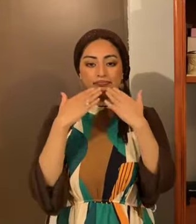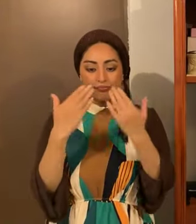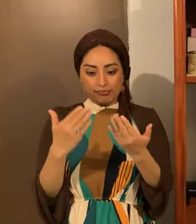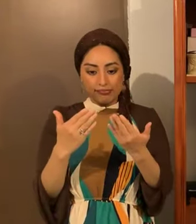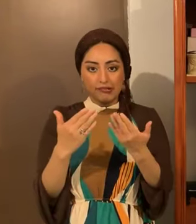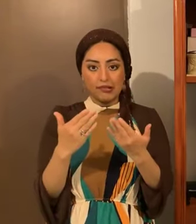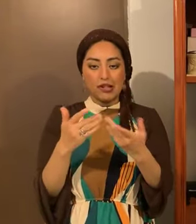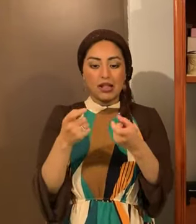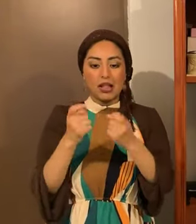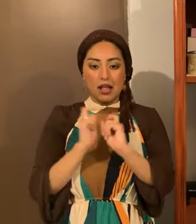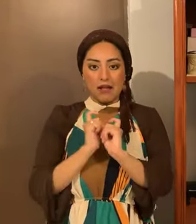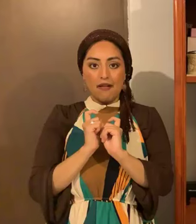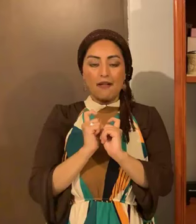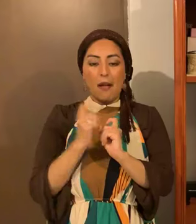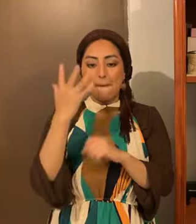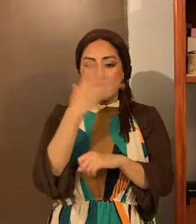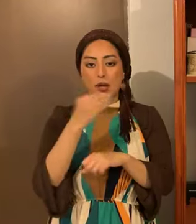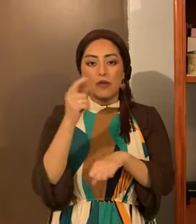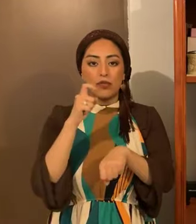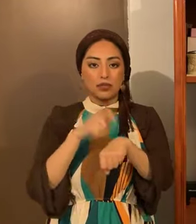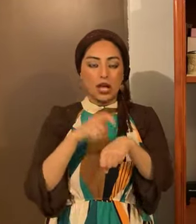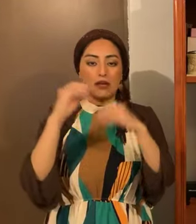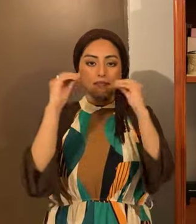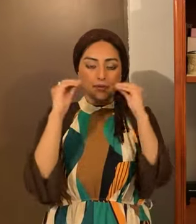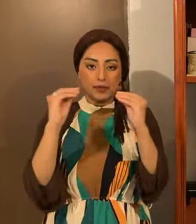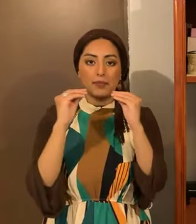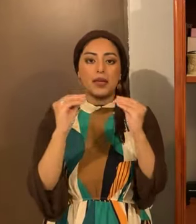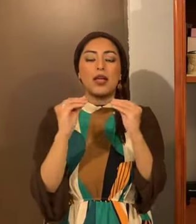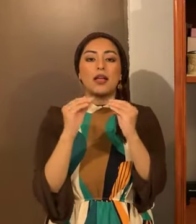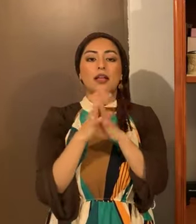nos ha dado esta bendición, esta enseñanza,